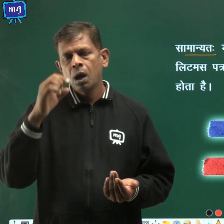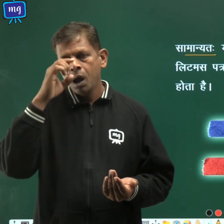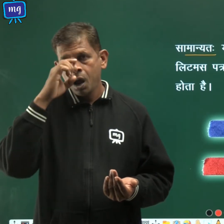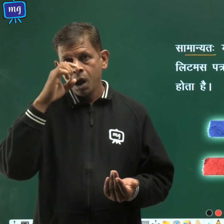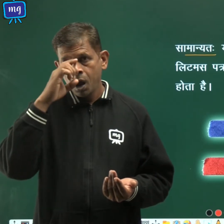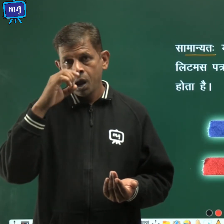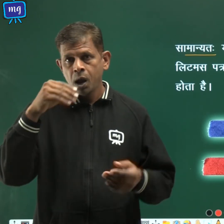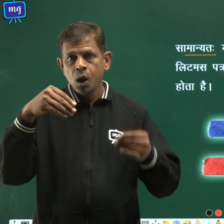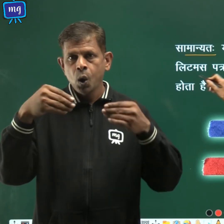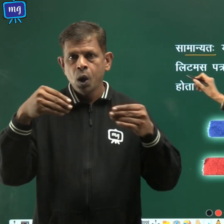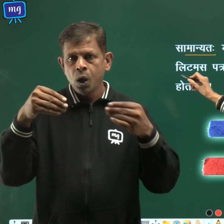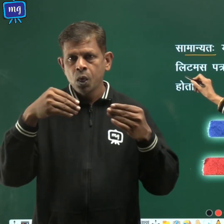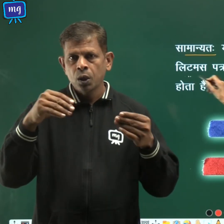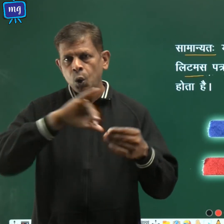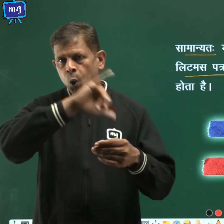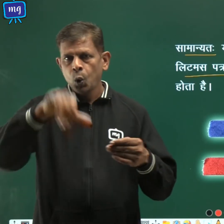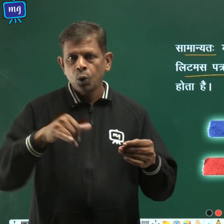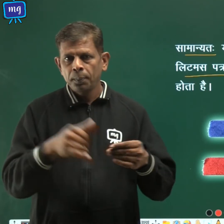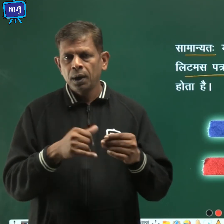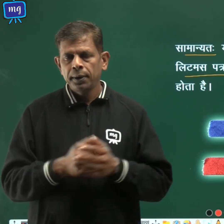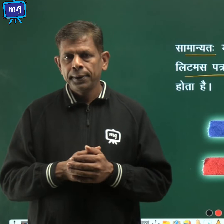नीले लिटमस पत्र के रूप में